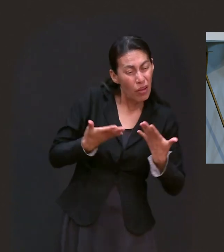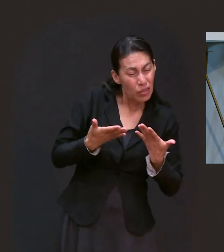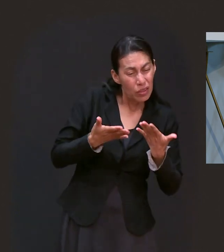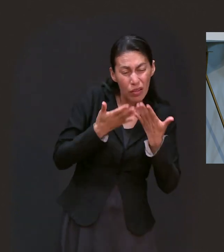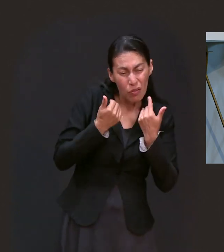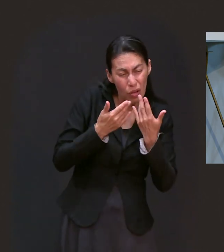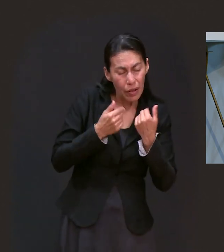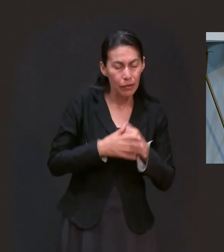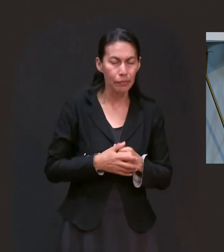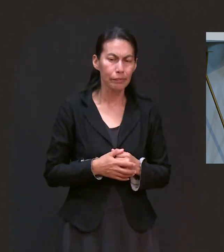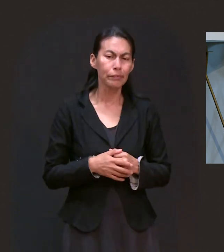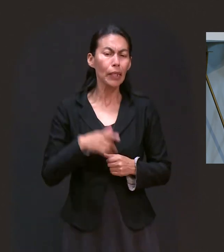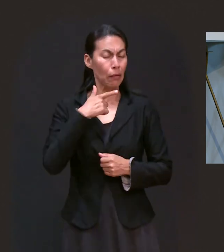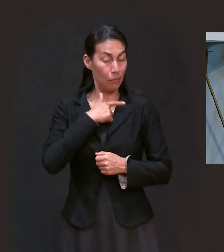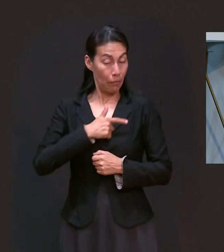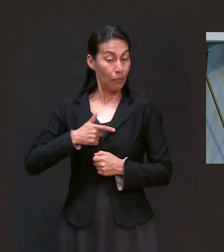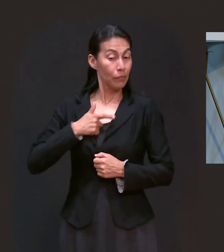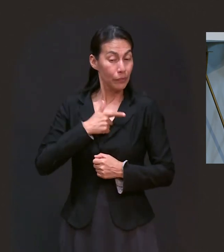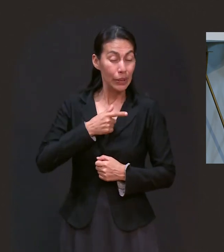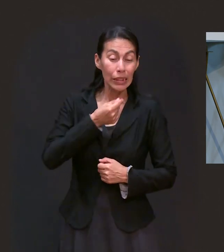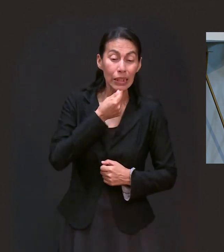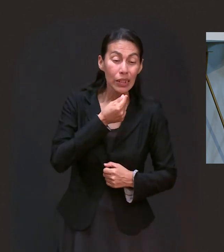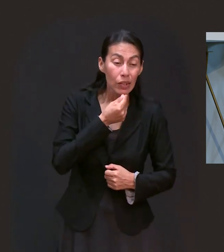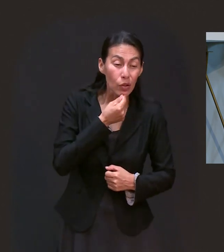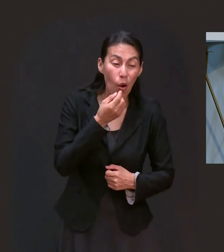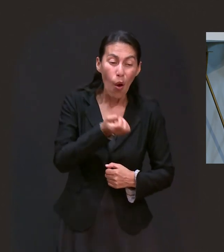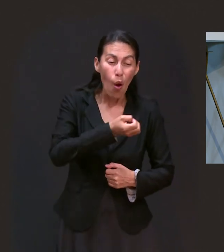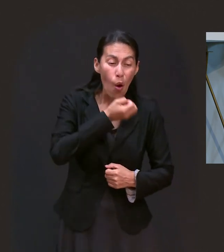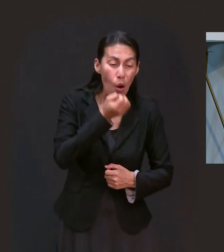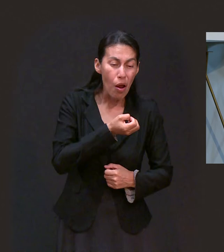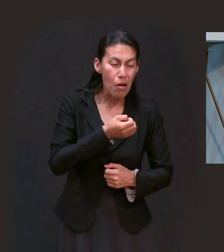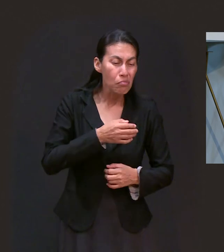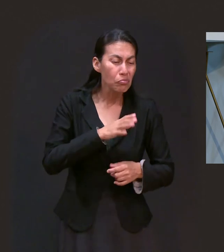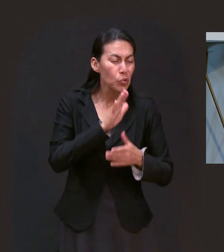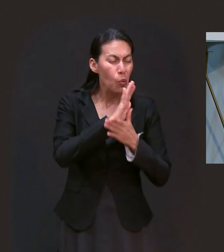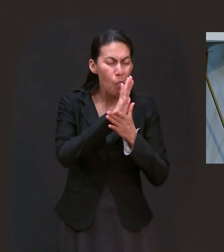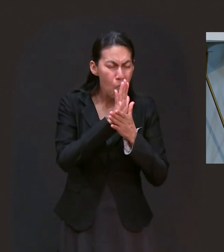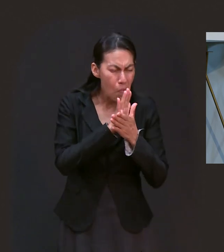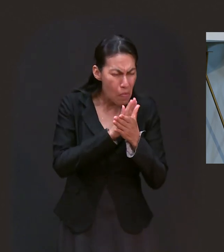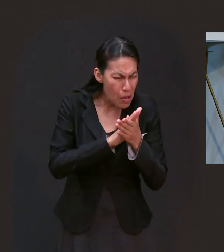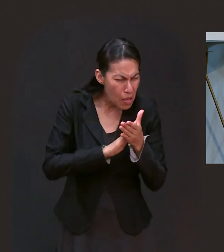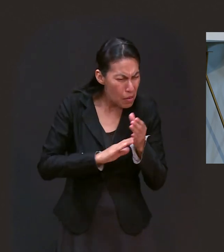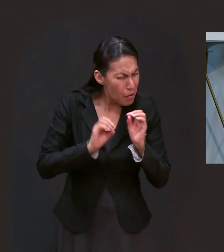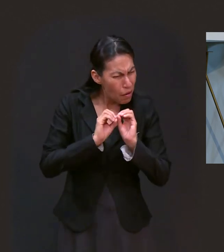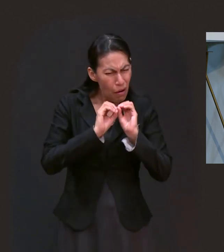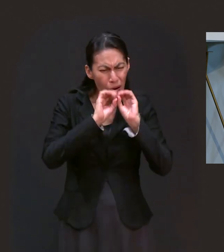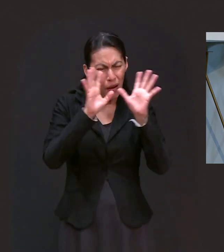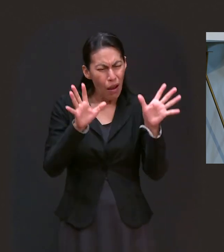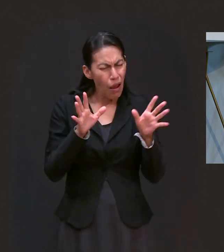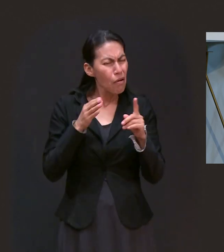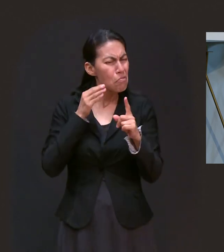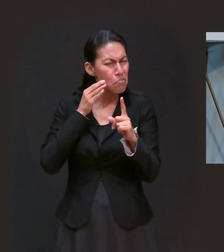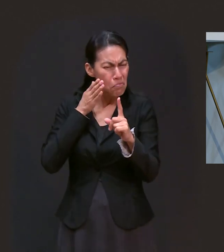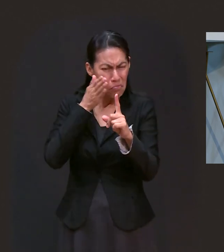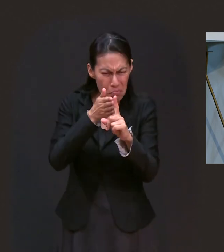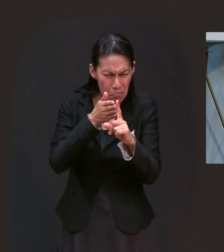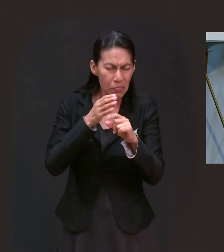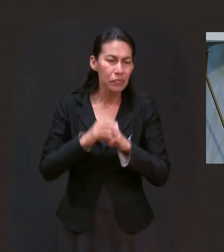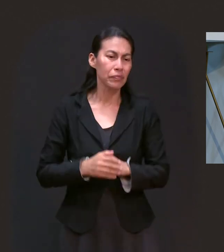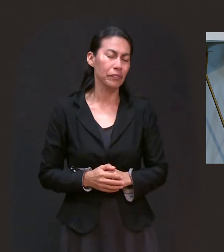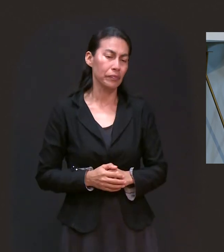como ahora en los niños con una fe tan sencilla es tan clara y directa